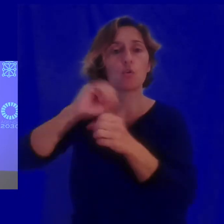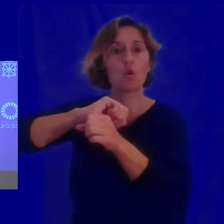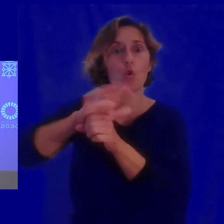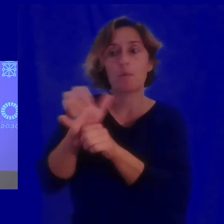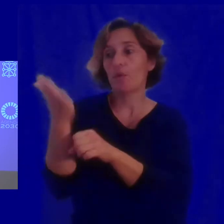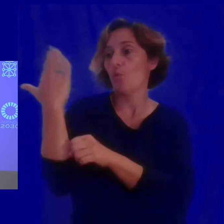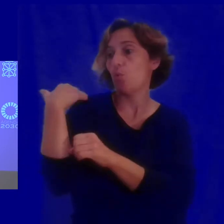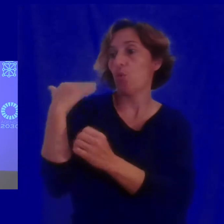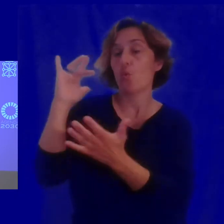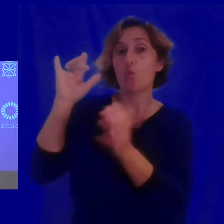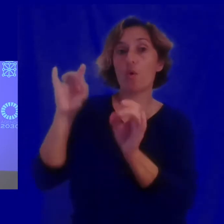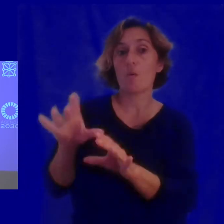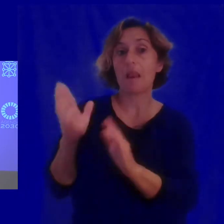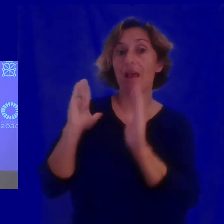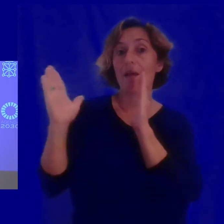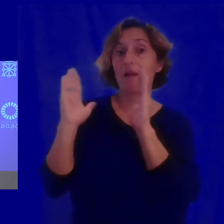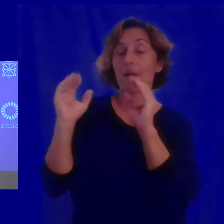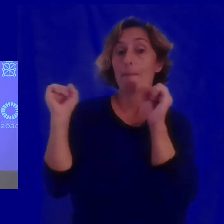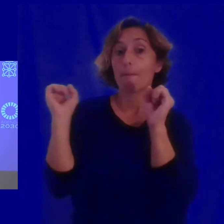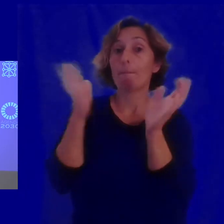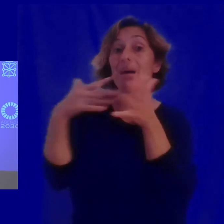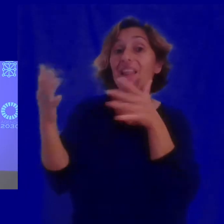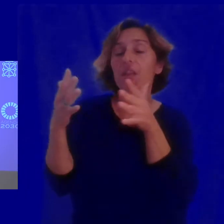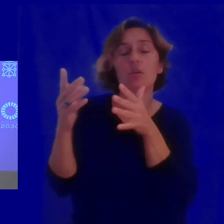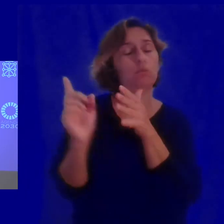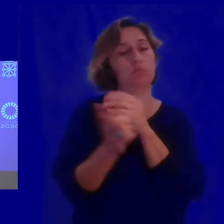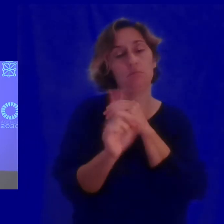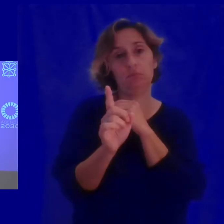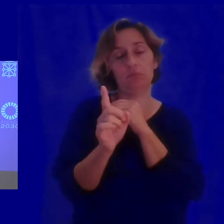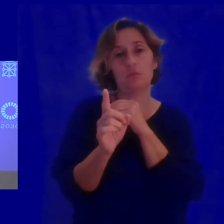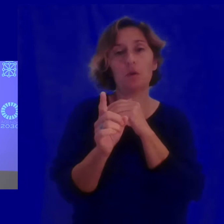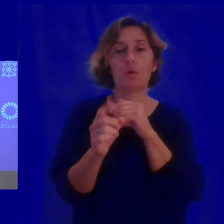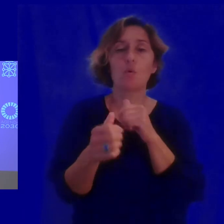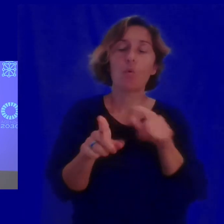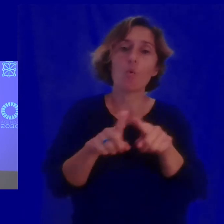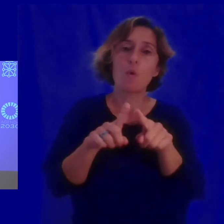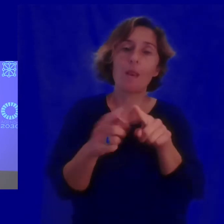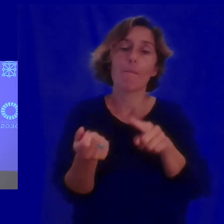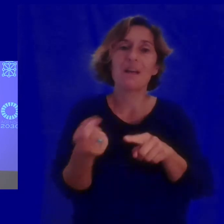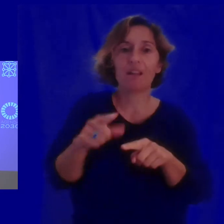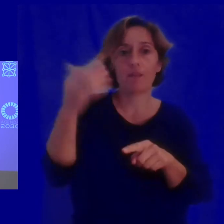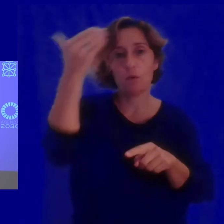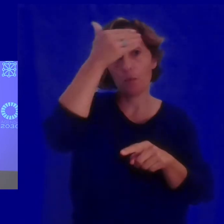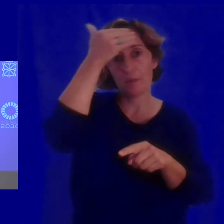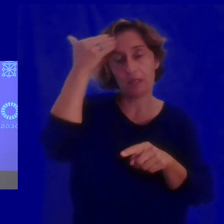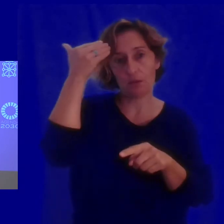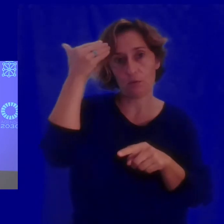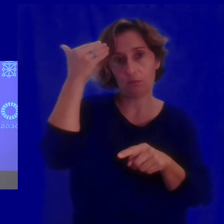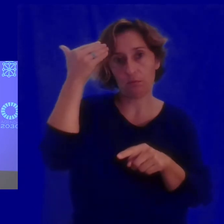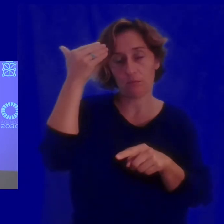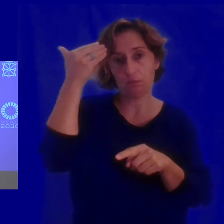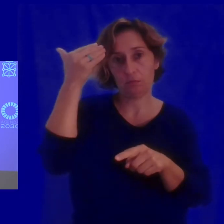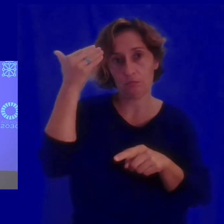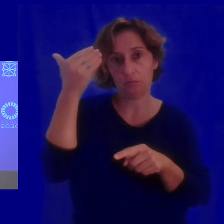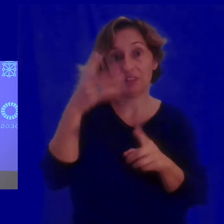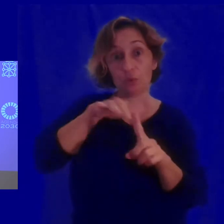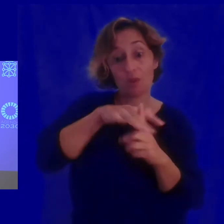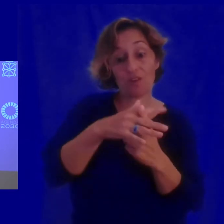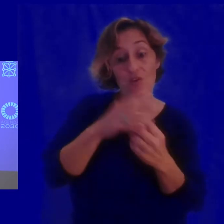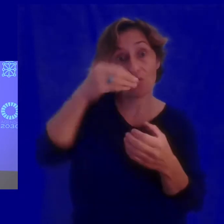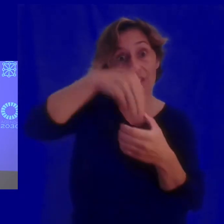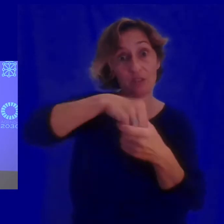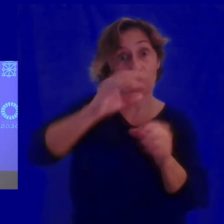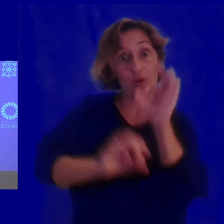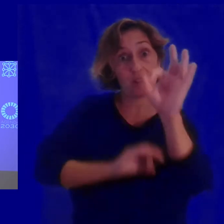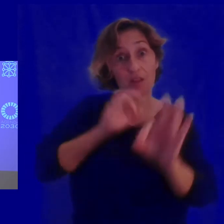en marzo. Estamos más en porcentajes de un mes de verano, o quizás algo más, gracias al compromiso de